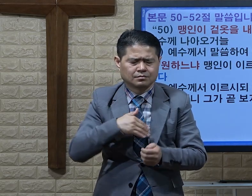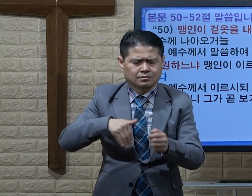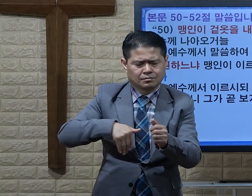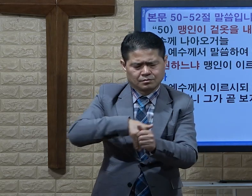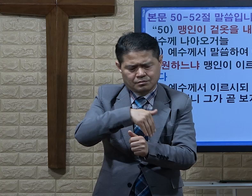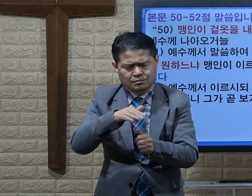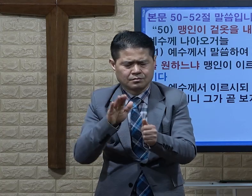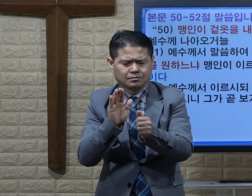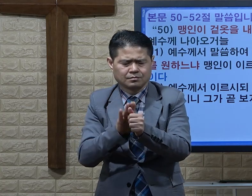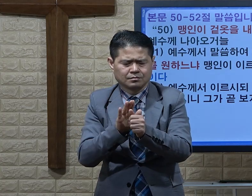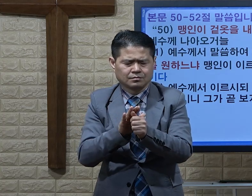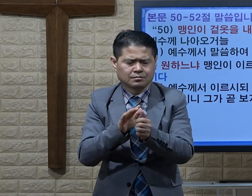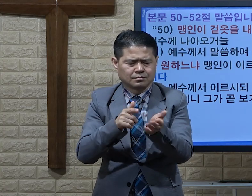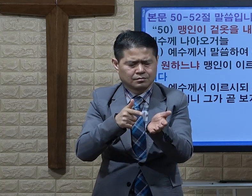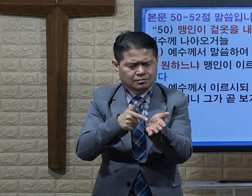많이 어려워지고 있는데